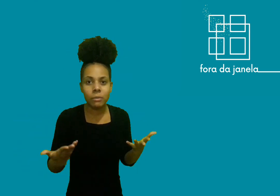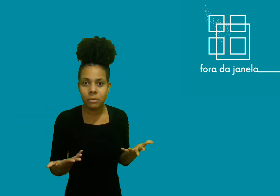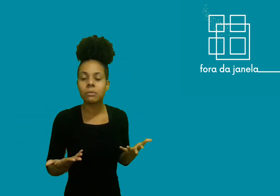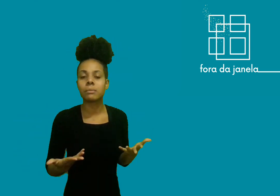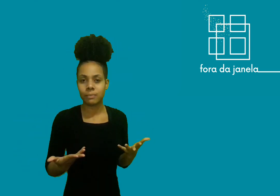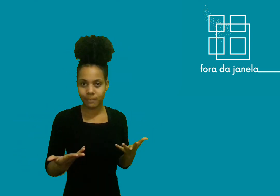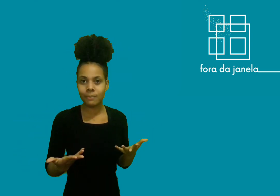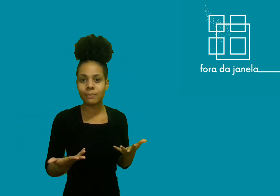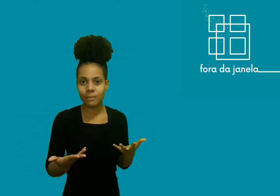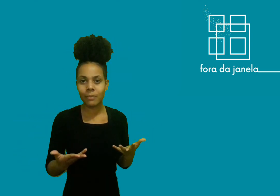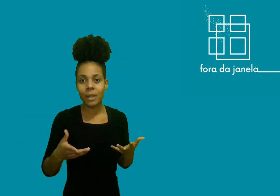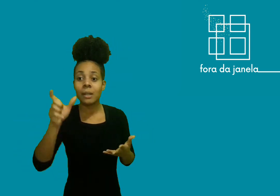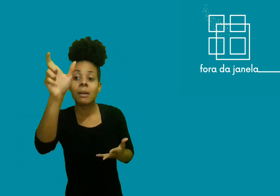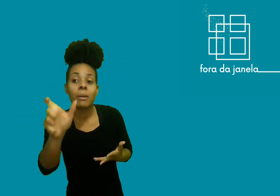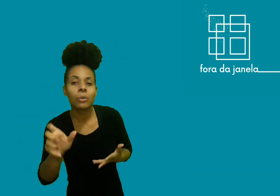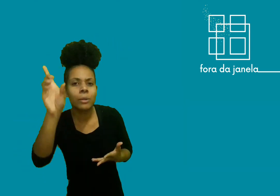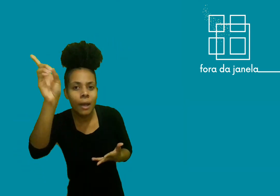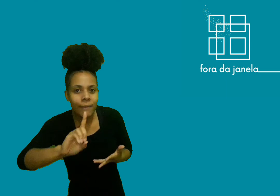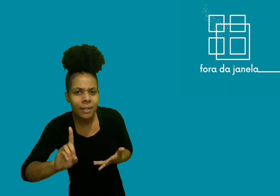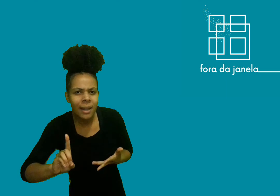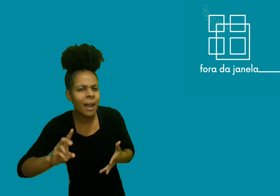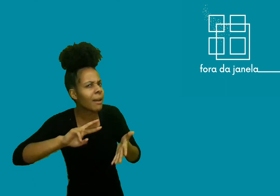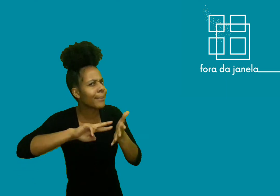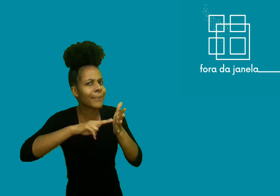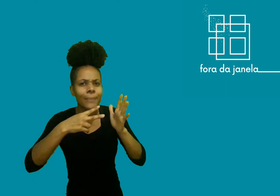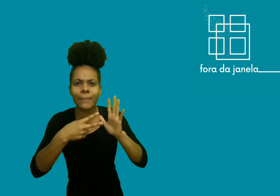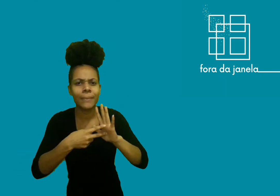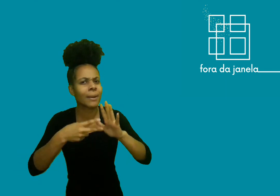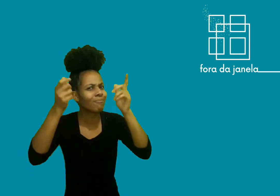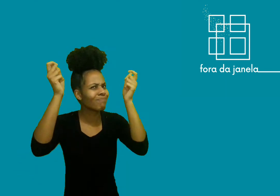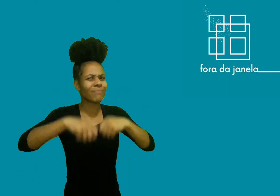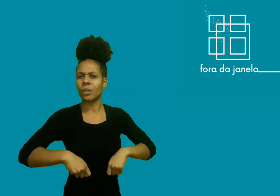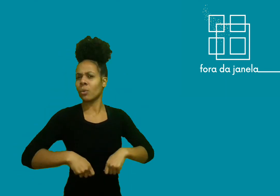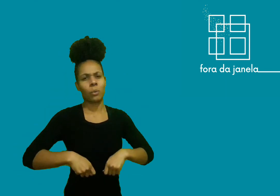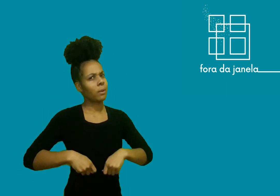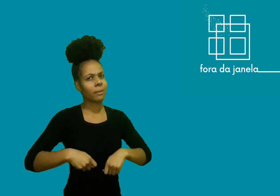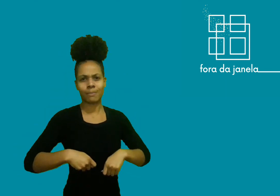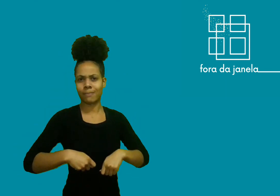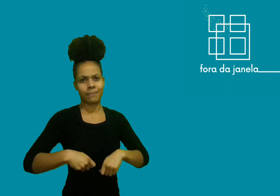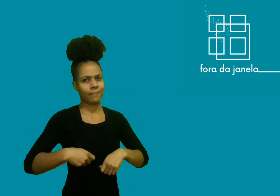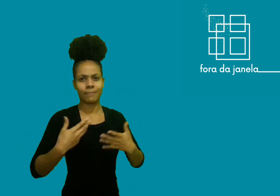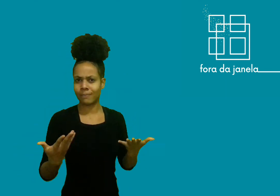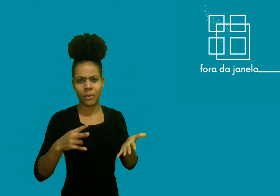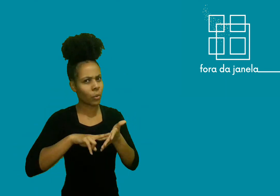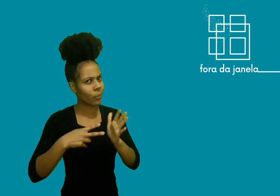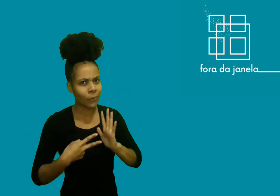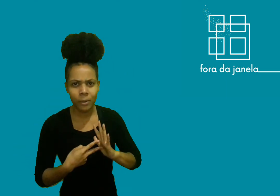isso é mais um motivo para a gente dizer aqui, as pessoas, elas querem estar inclusas o tempo todo. Eu acho legal uma coisa que a